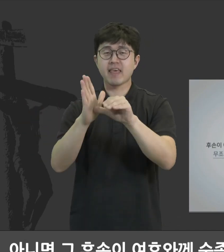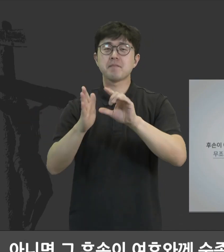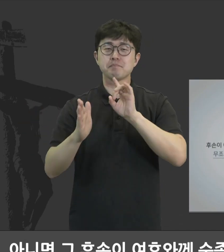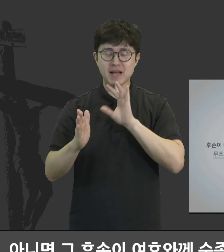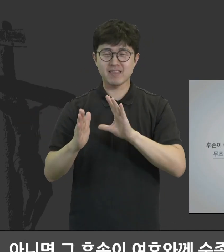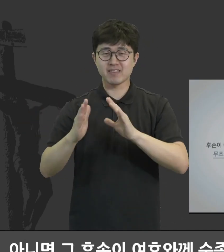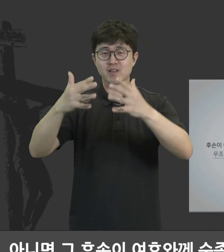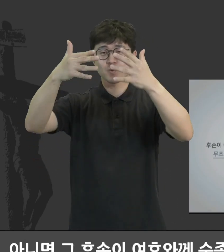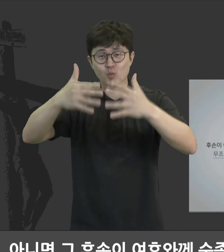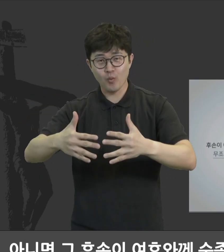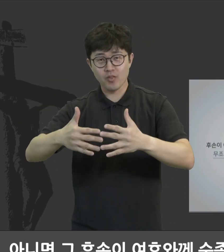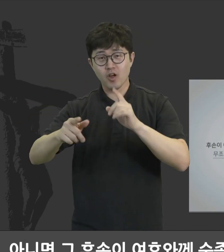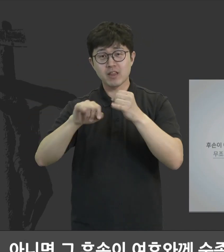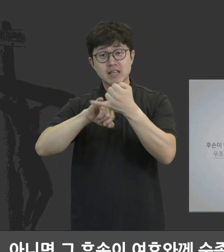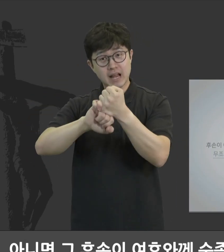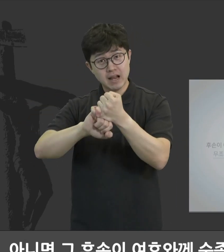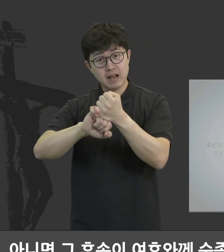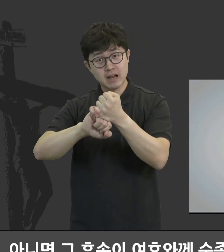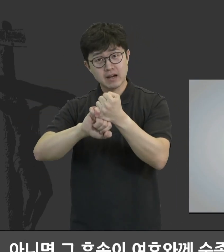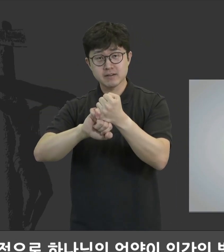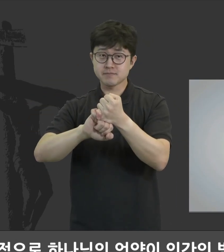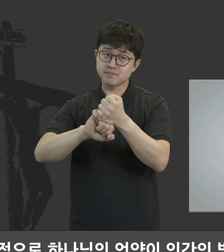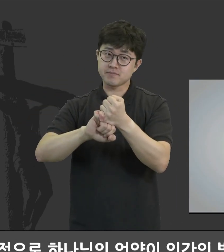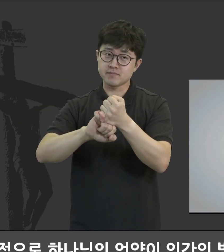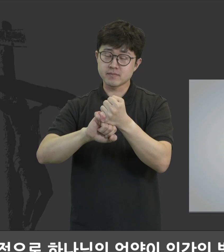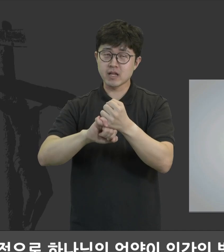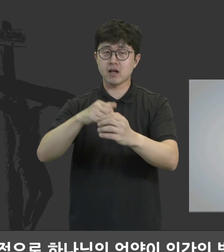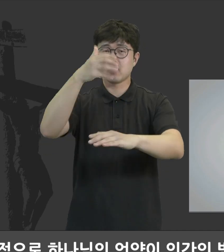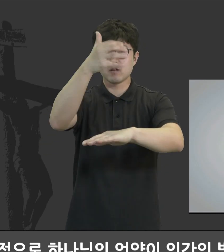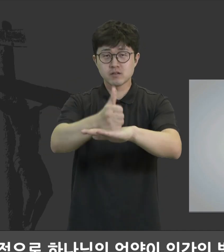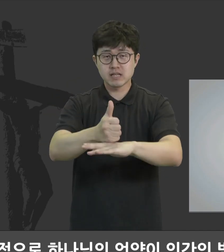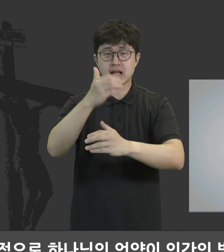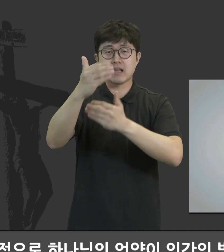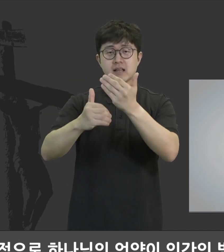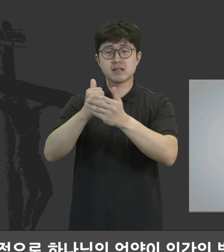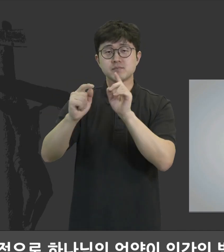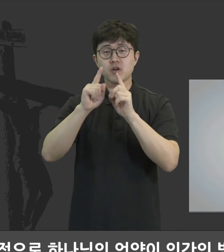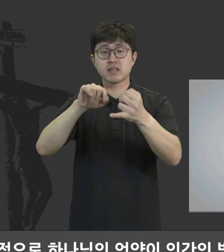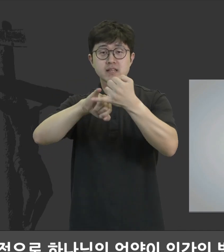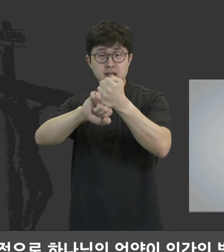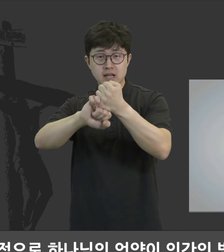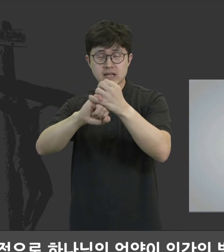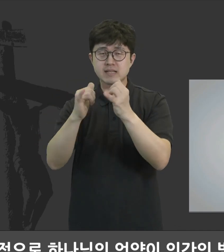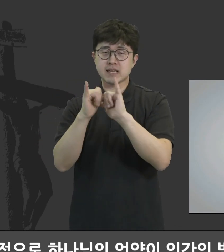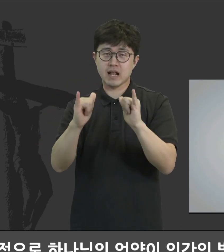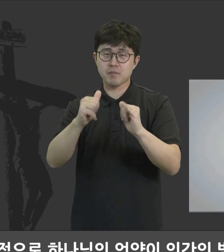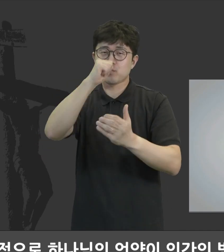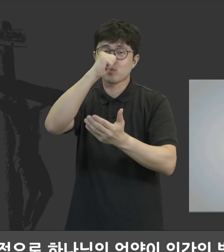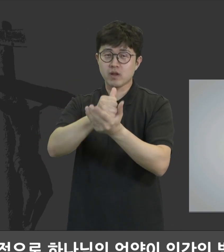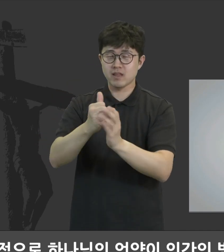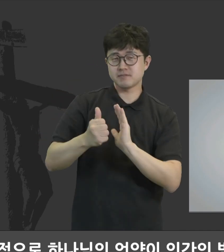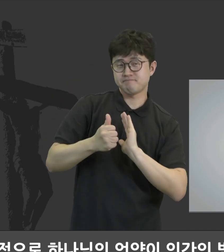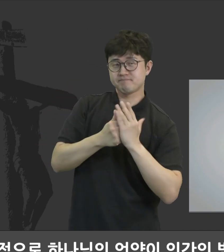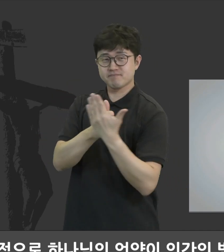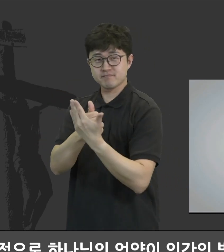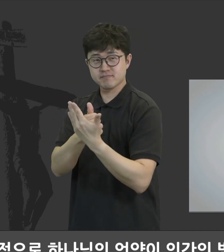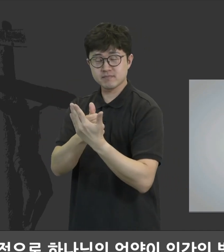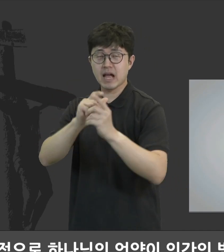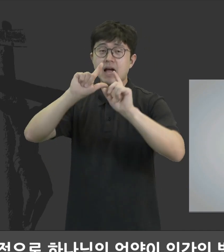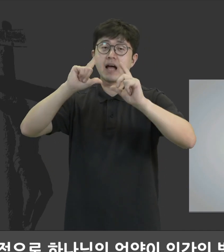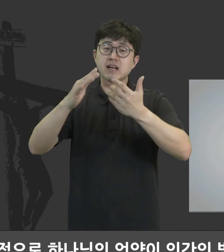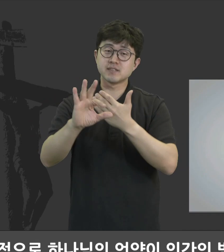성취되는 조건적인 언약일까요? 궁극적으로 하나님의 언약이 인간의 범죄를 덮어주게